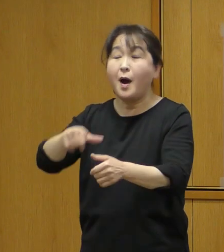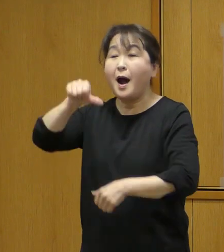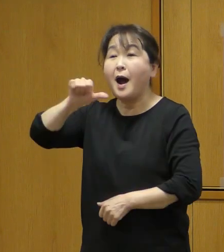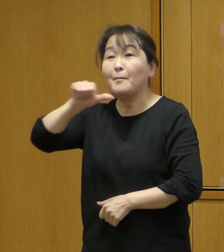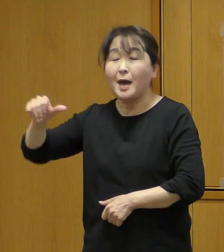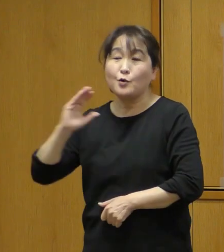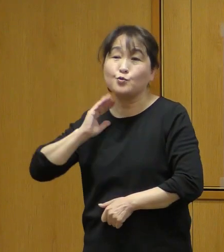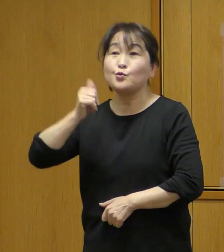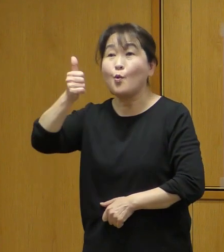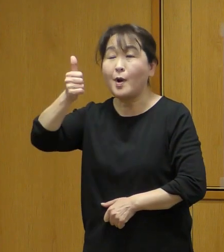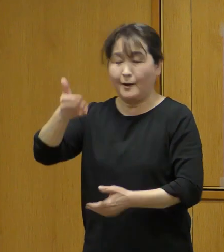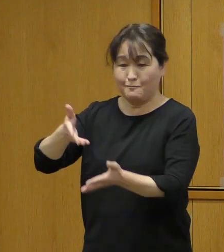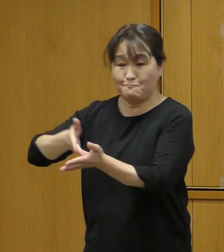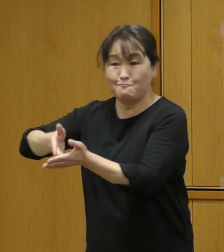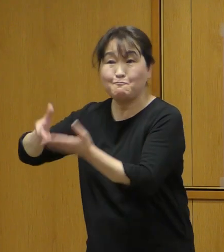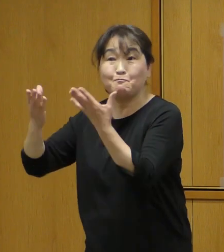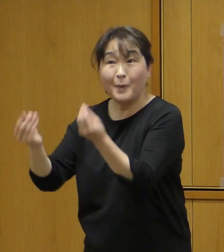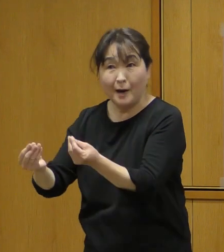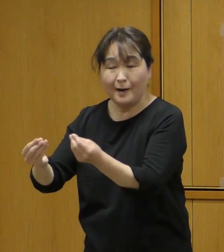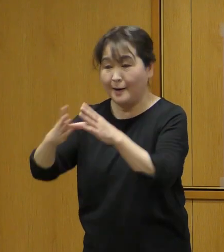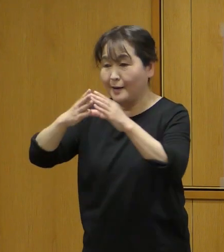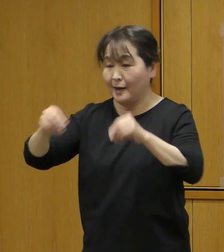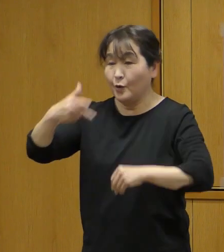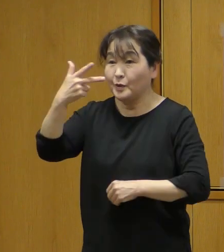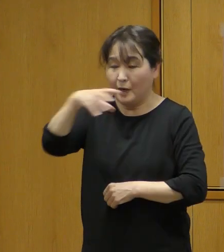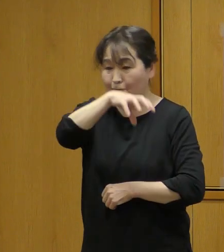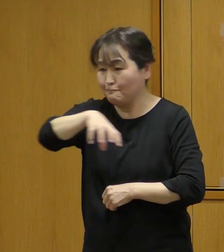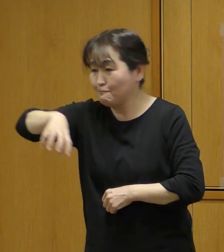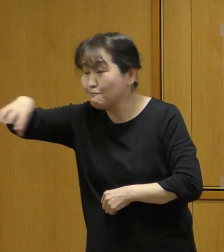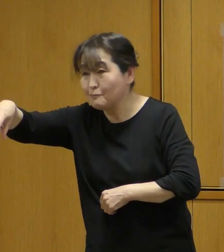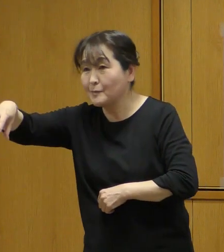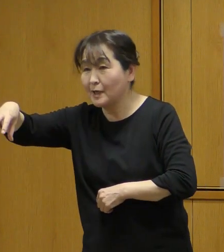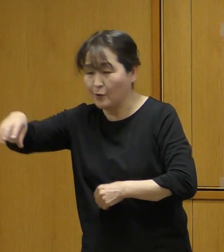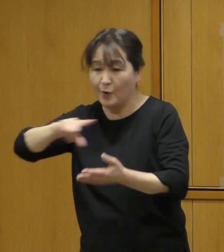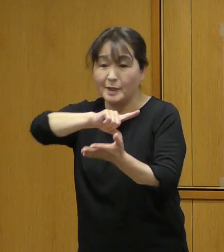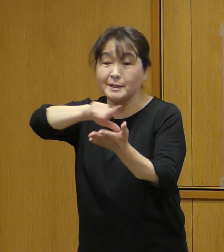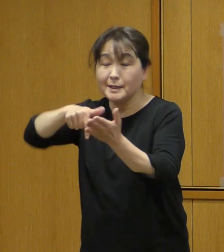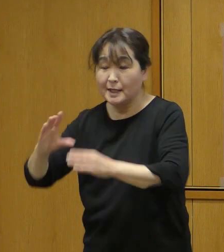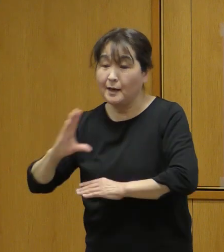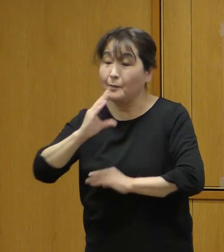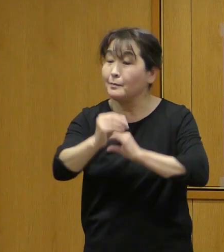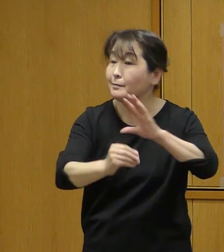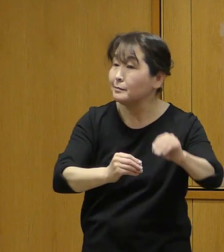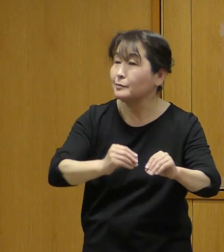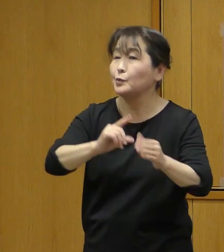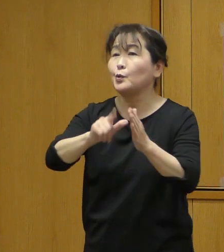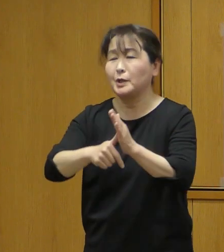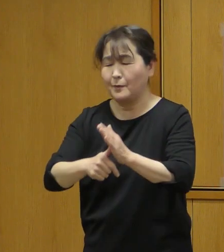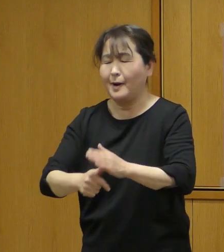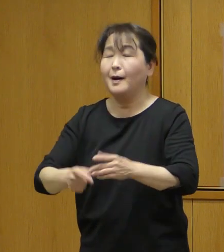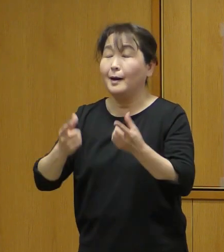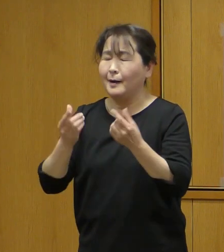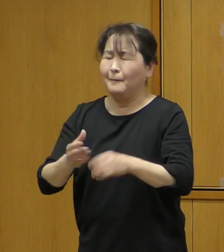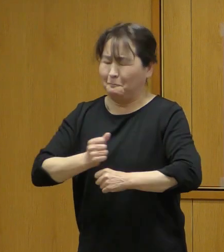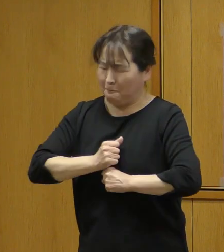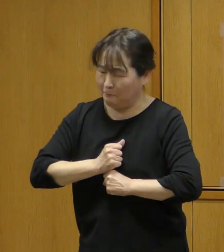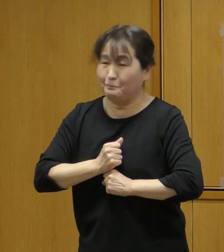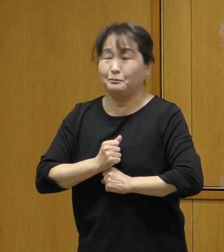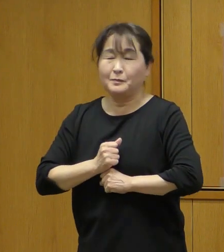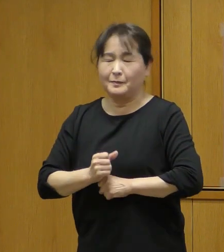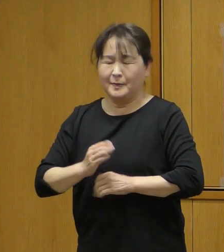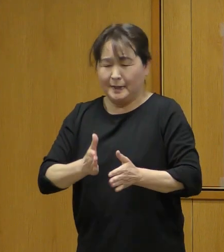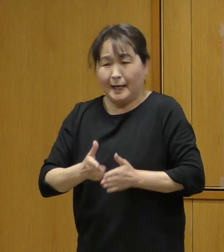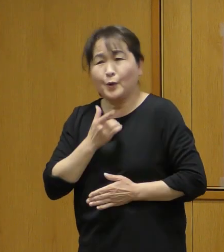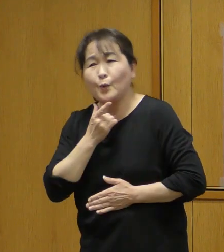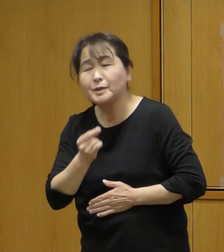からも7都府県からの地方への移動には現に控えてほしい旨